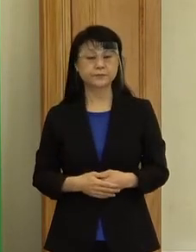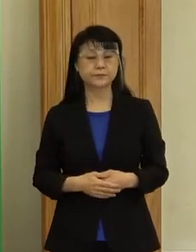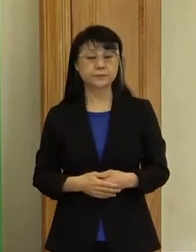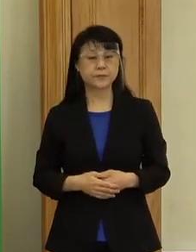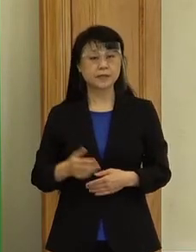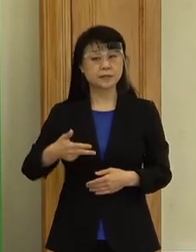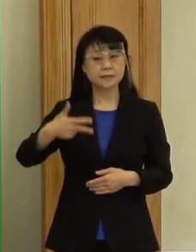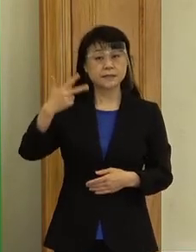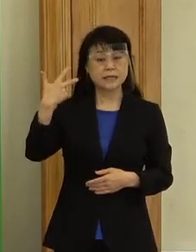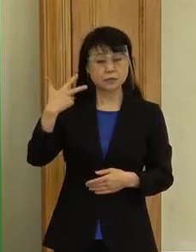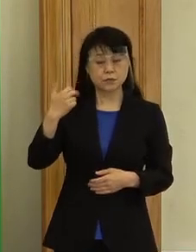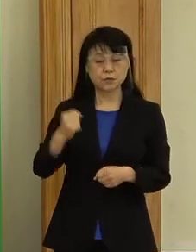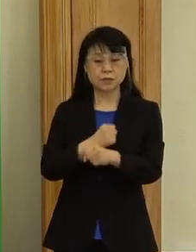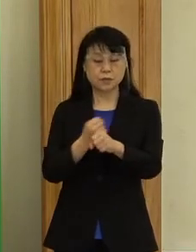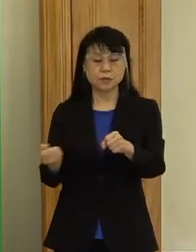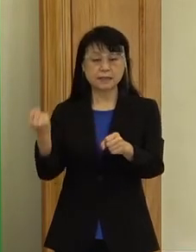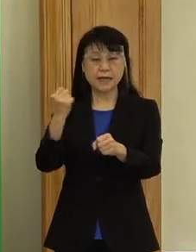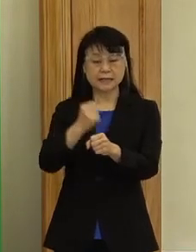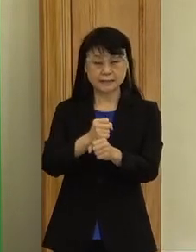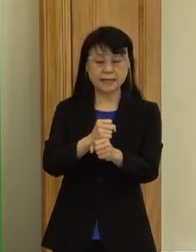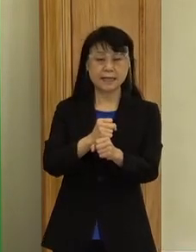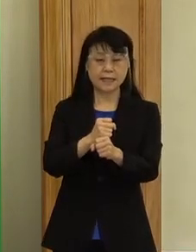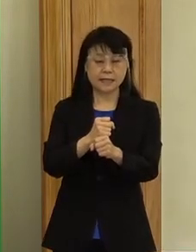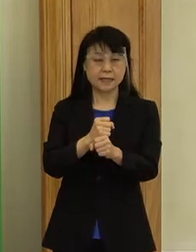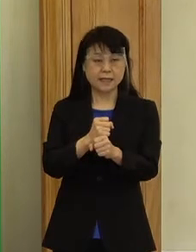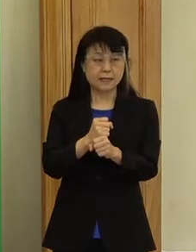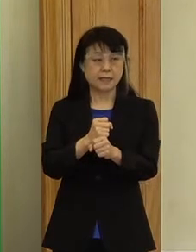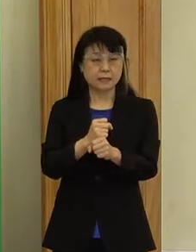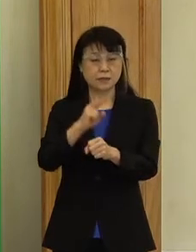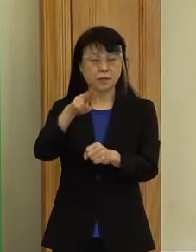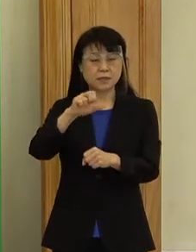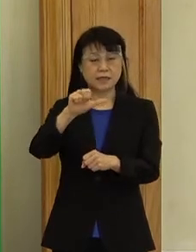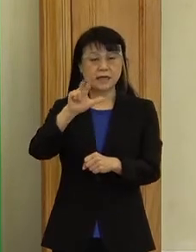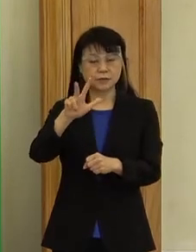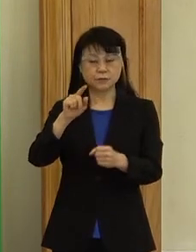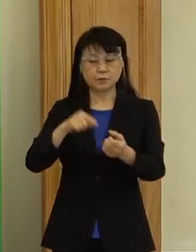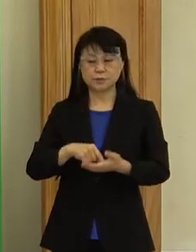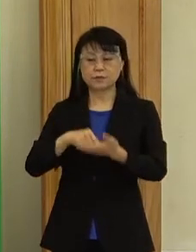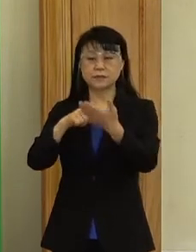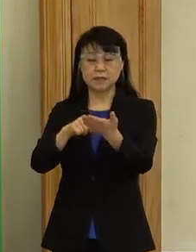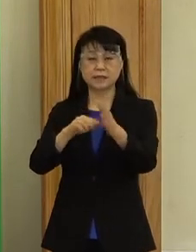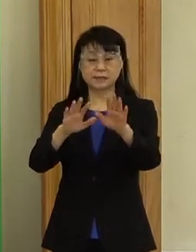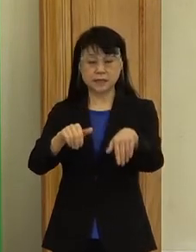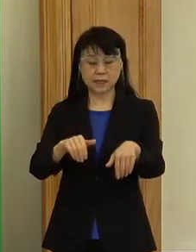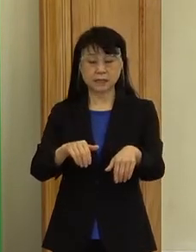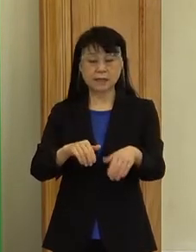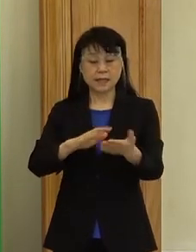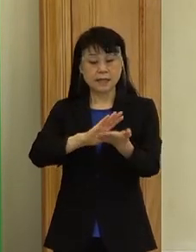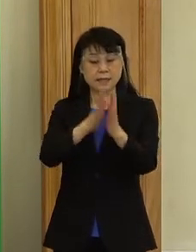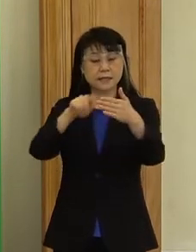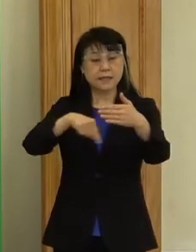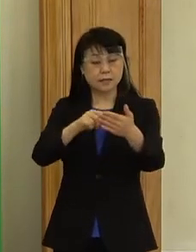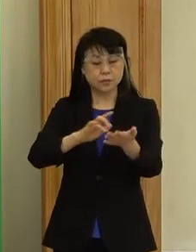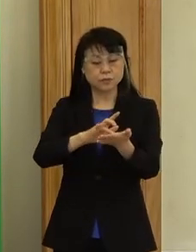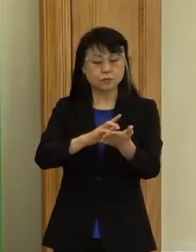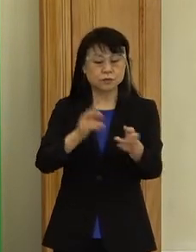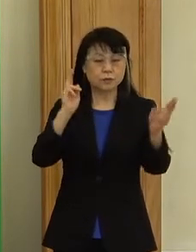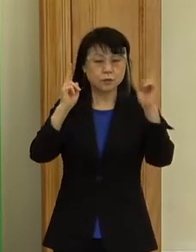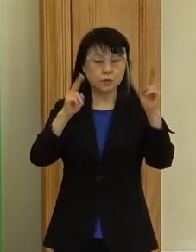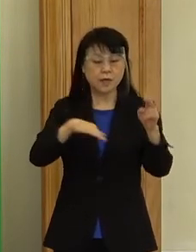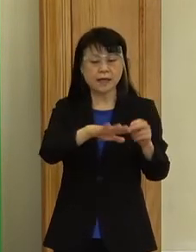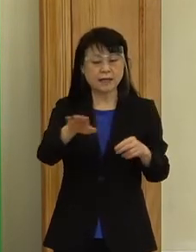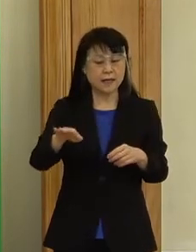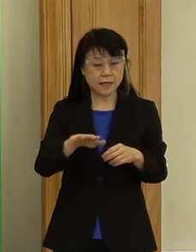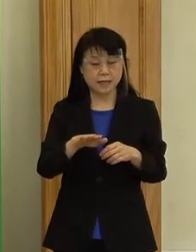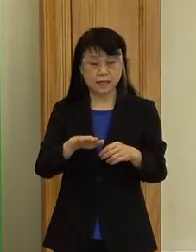先週ですね、あの事業再生 ADR を申請しまして、まずこれの受け止めとですね、あの県内の薬業界への影響を懸念